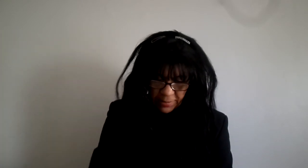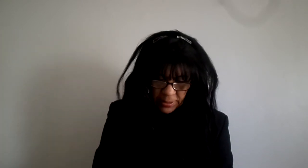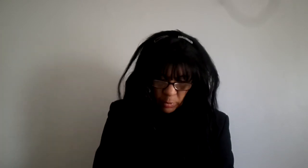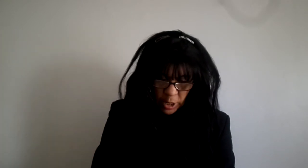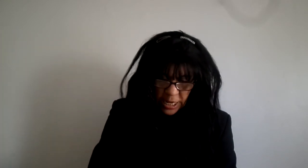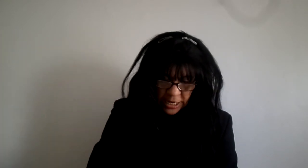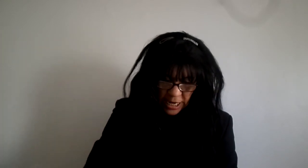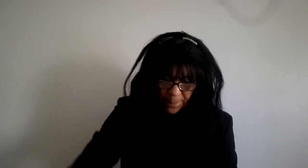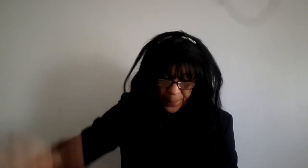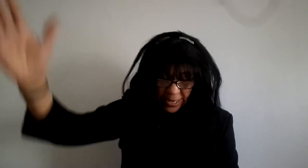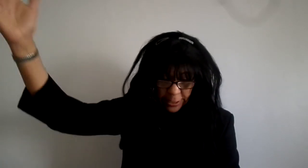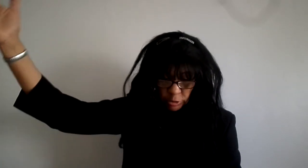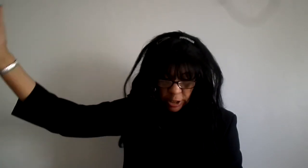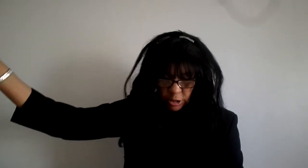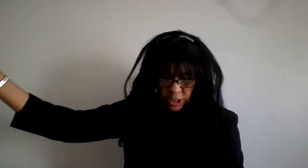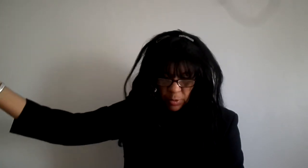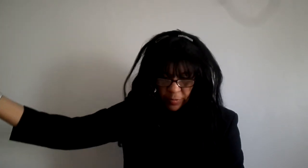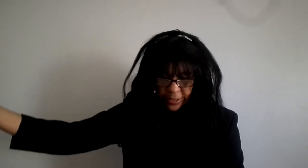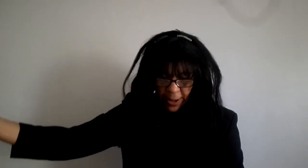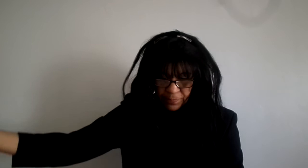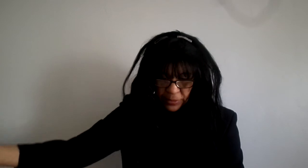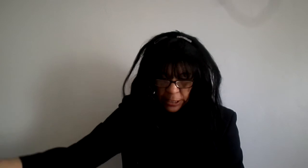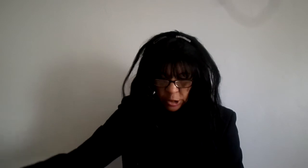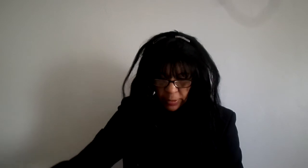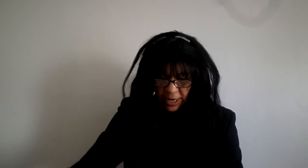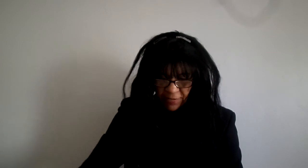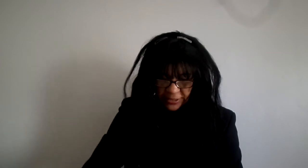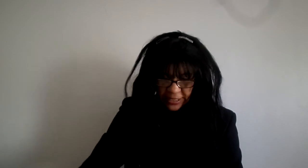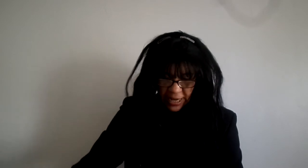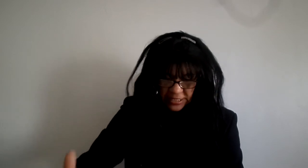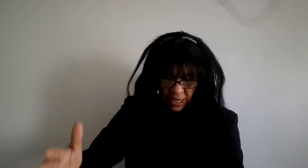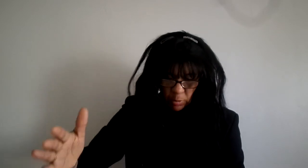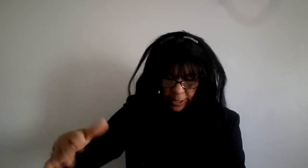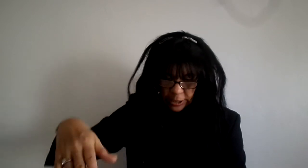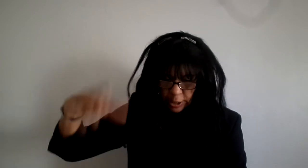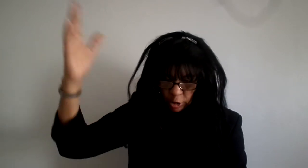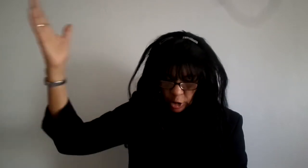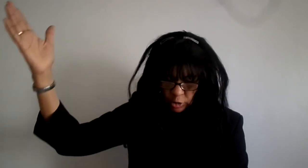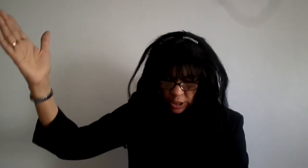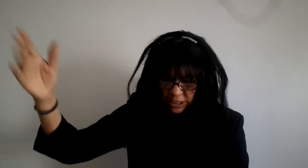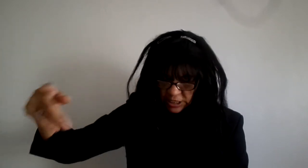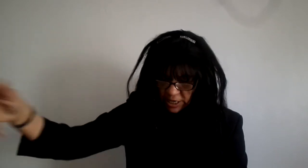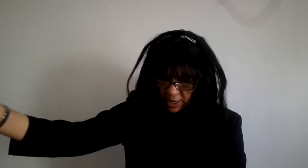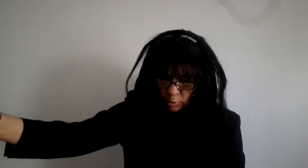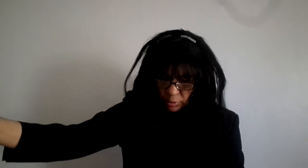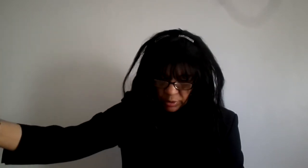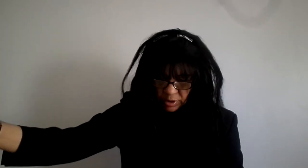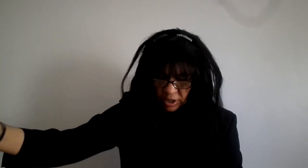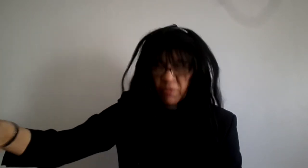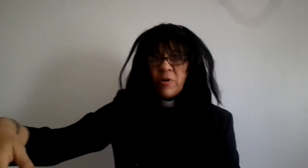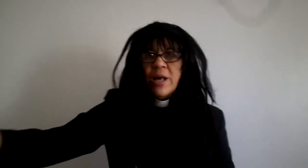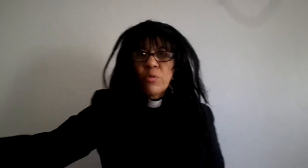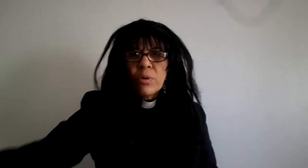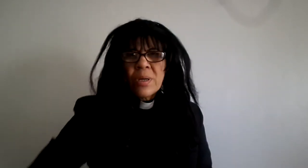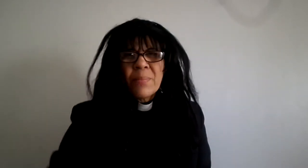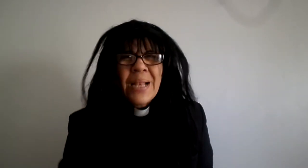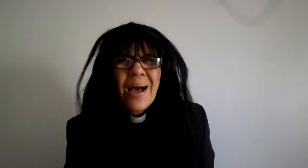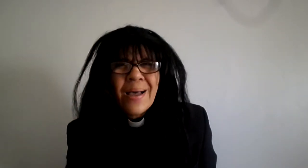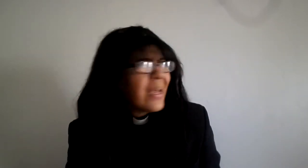abismo. Y el Espíritu de Dios se movía sobre la paz de las aguas y dijo Dios, Se a la luz y fue la luz, ¿verdad? Él